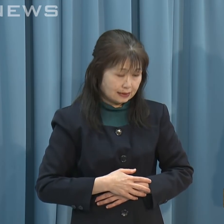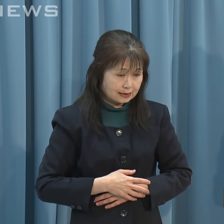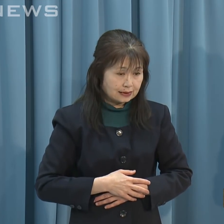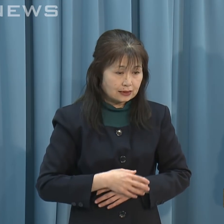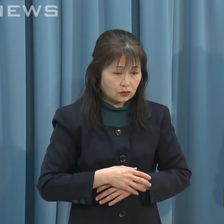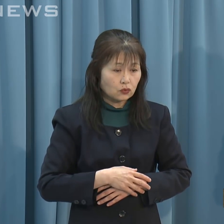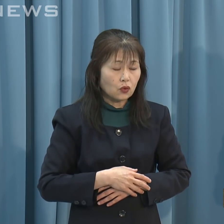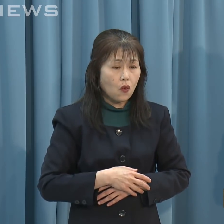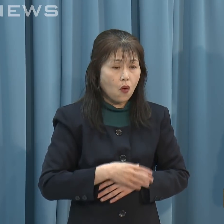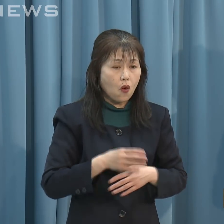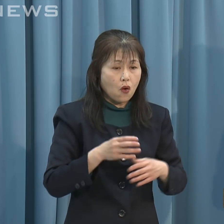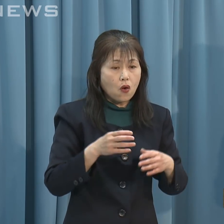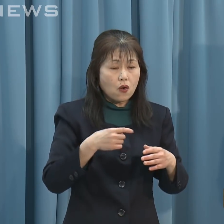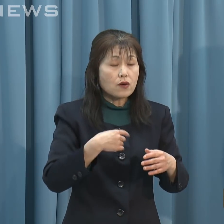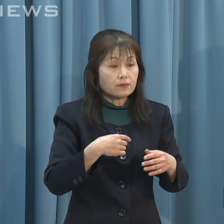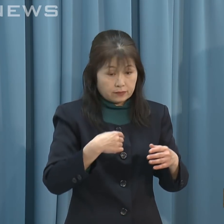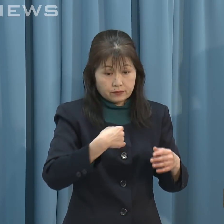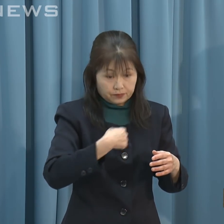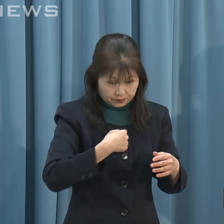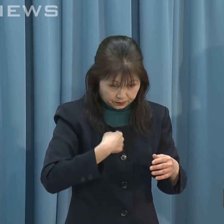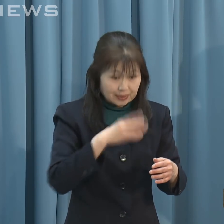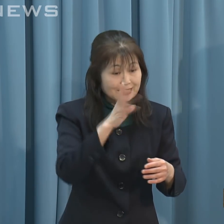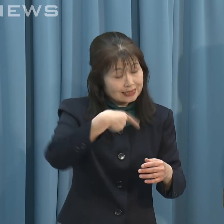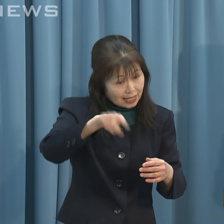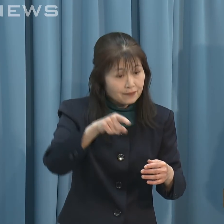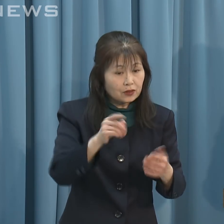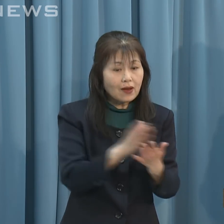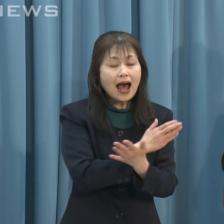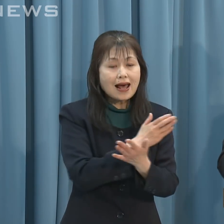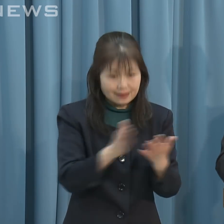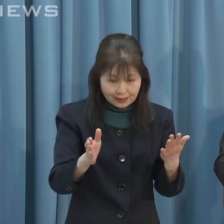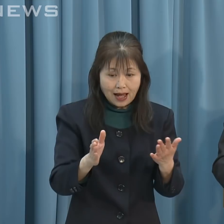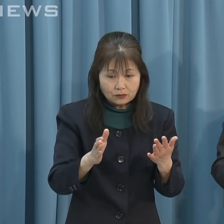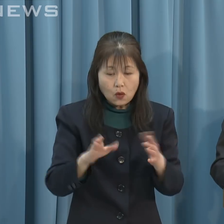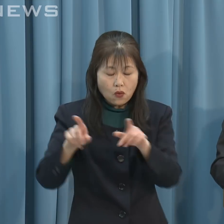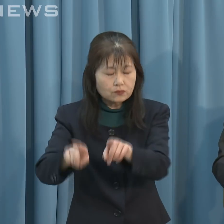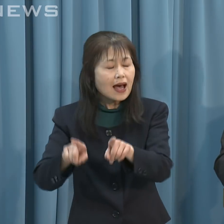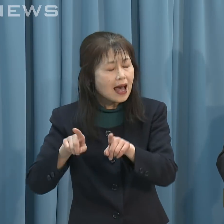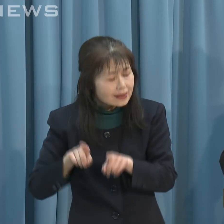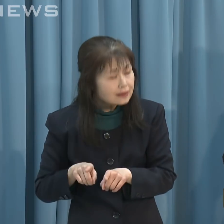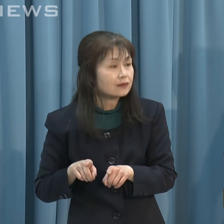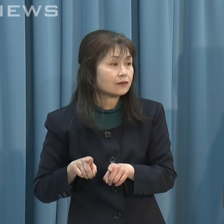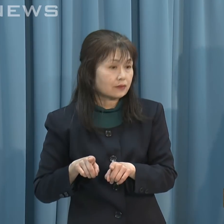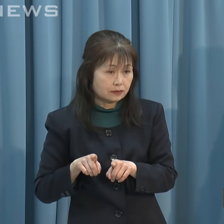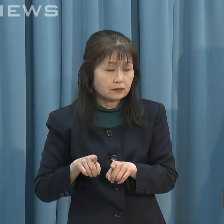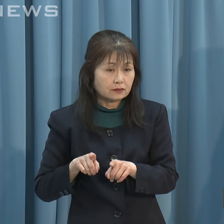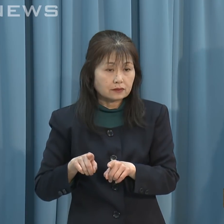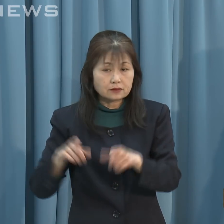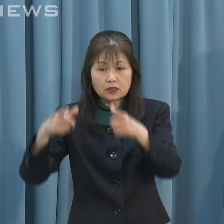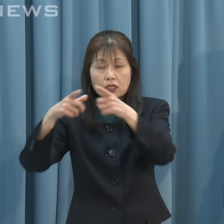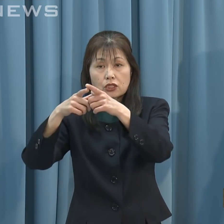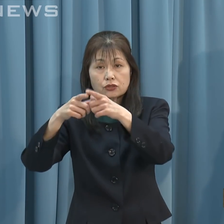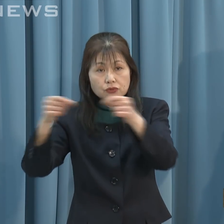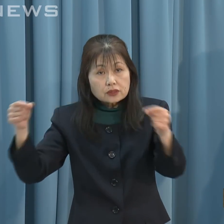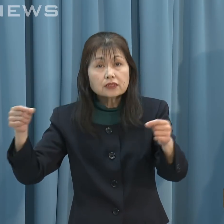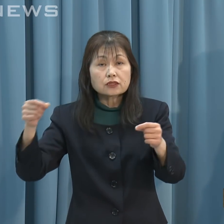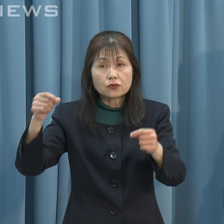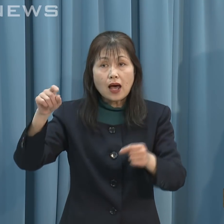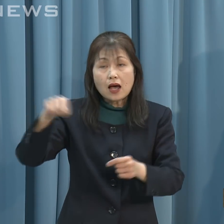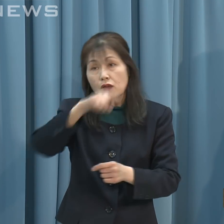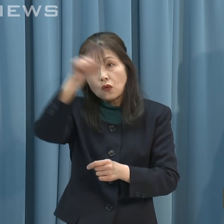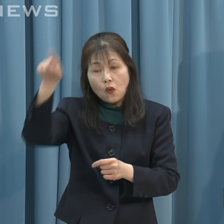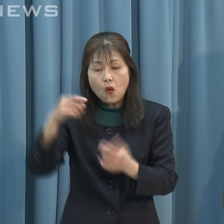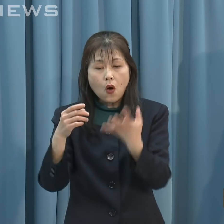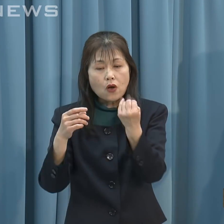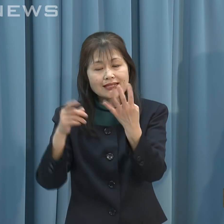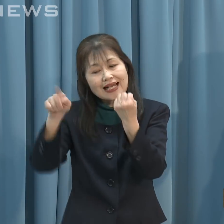ントの中止を踏まえて判断してくださいというところを控えてくださいと。 国の方では3つのカテゴリー別に何人以上とか何